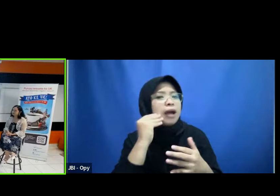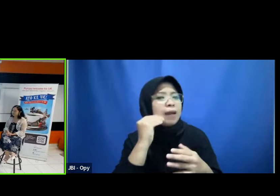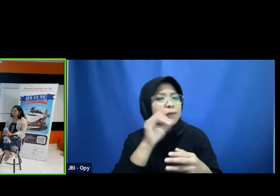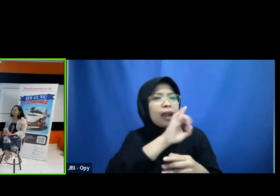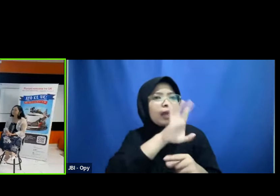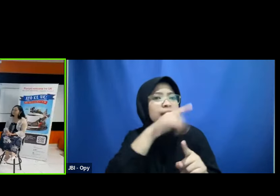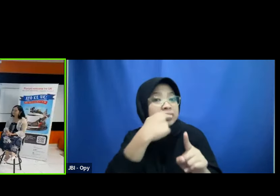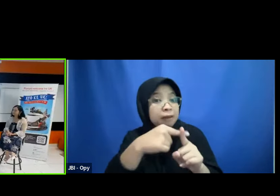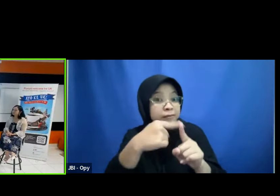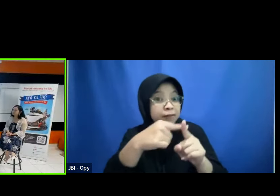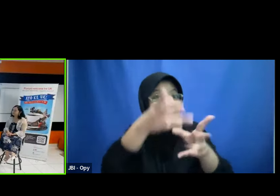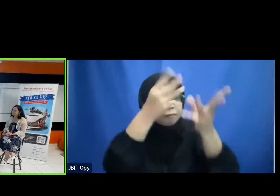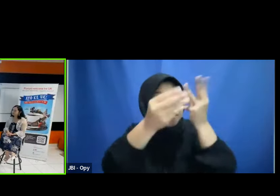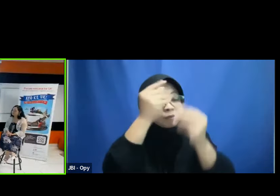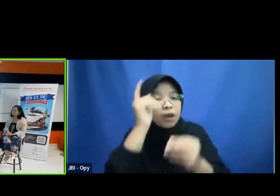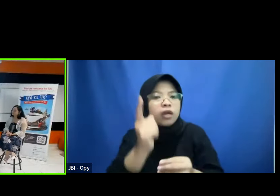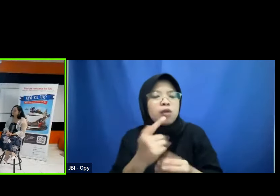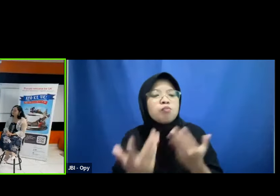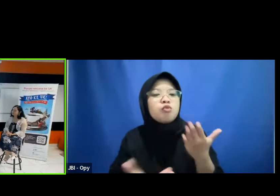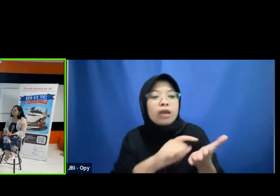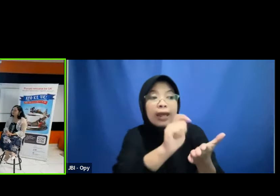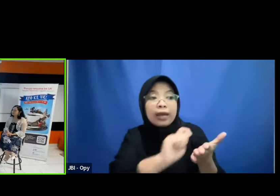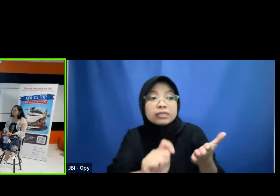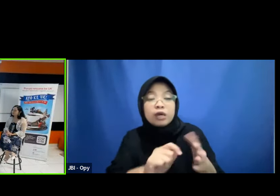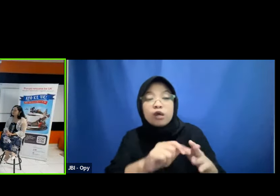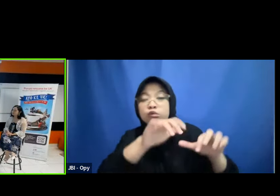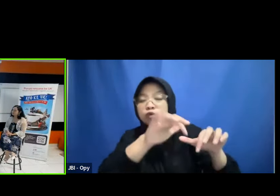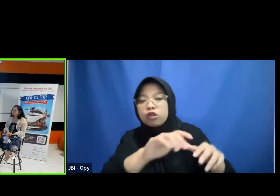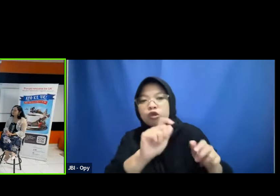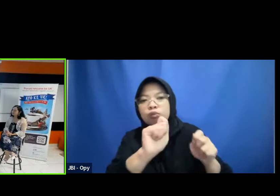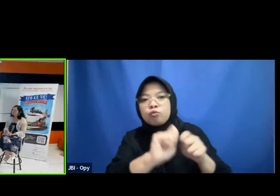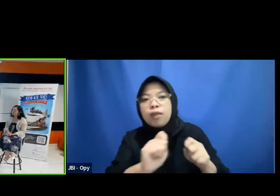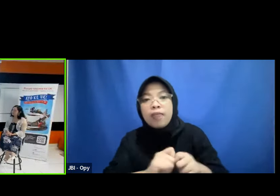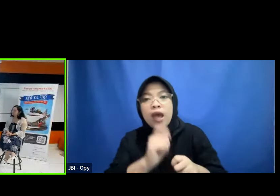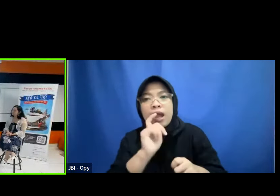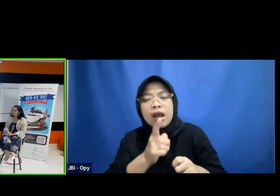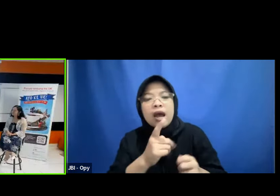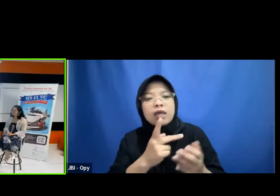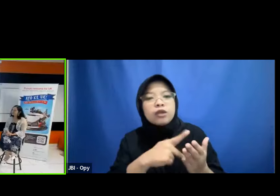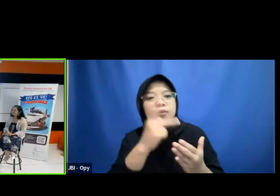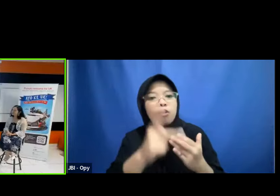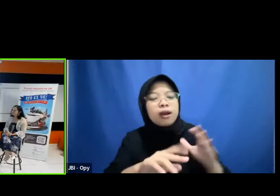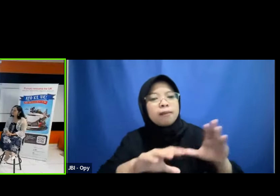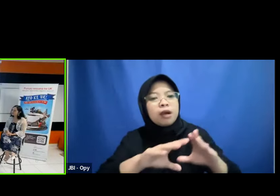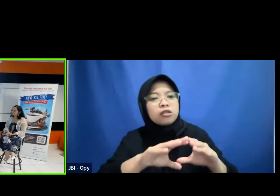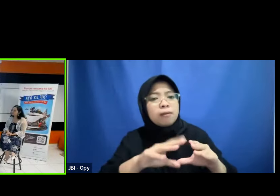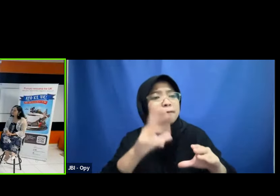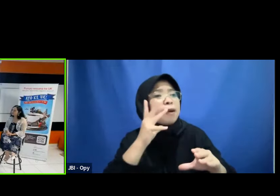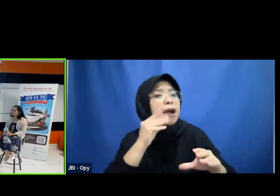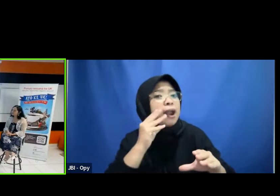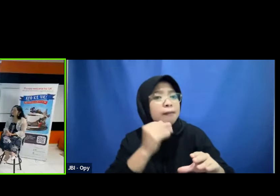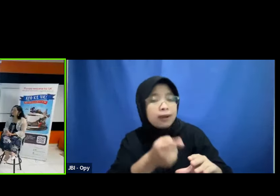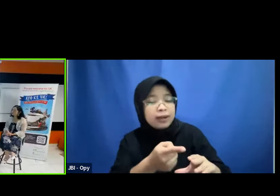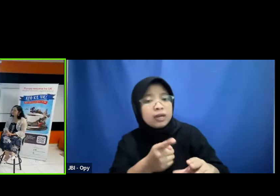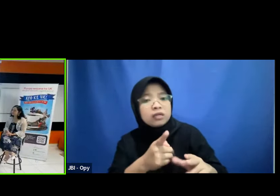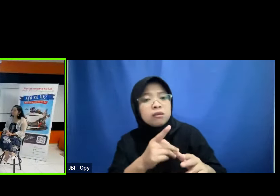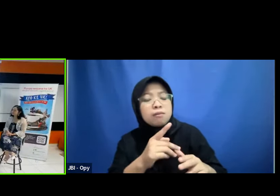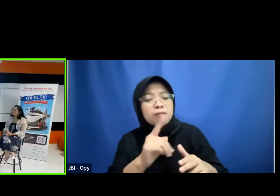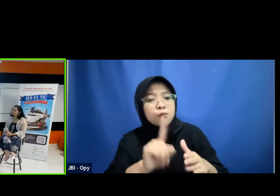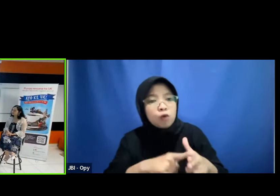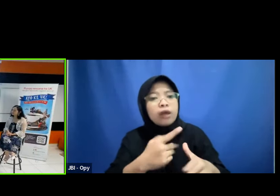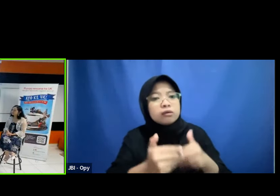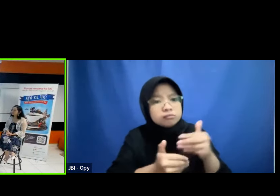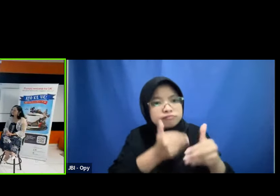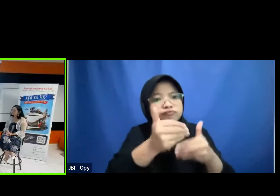lain malah mungkin di Esi ada yang menulis e bahwa the project atau kayak pengalaman kalian itu ongoing